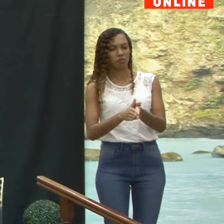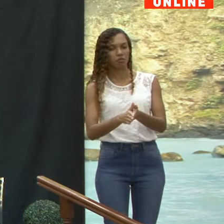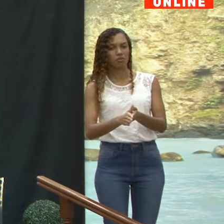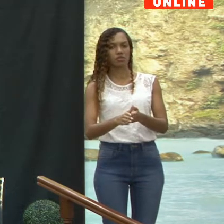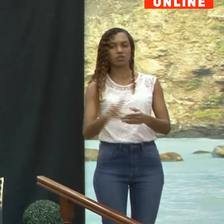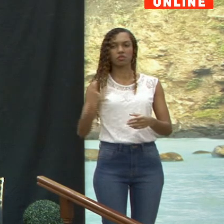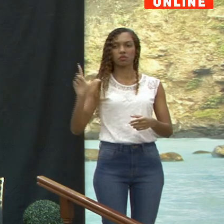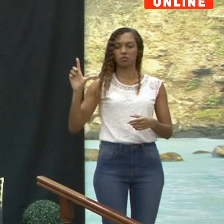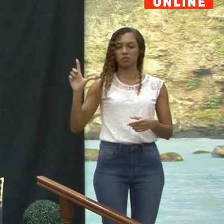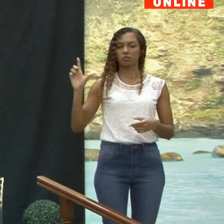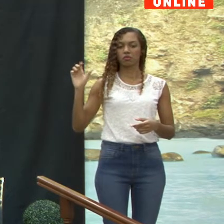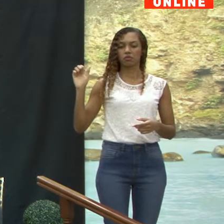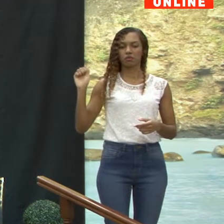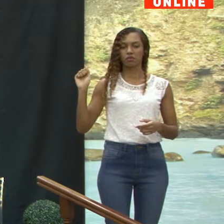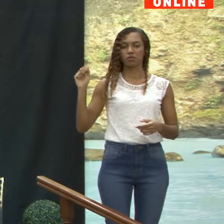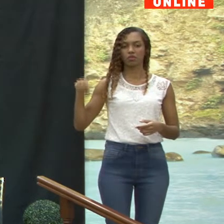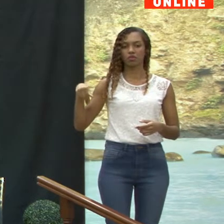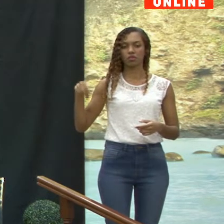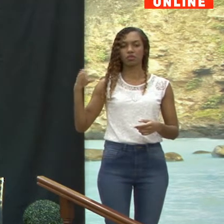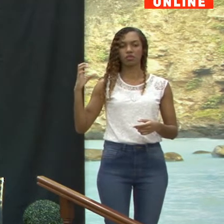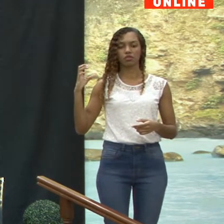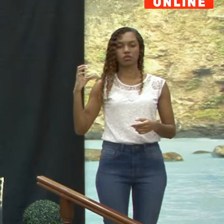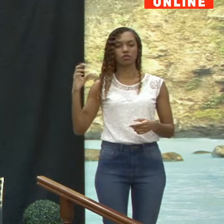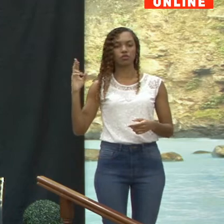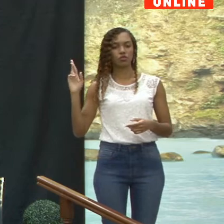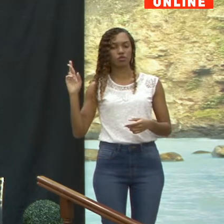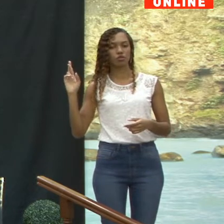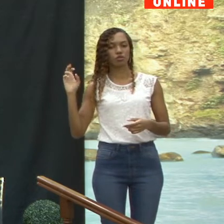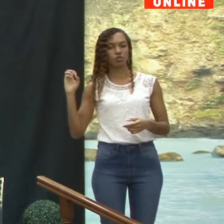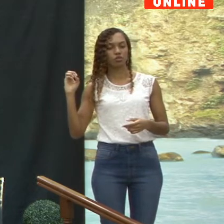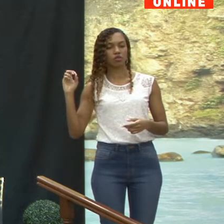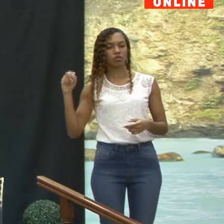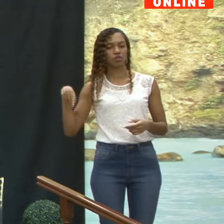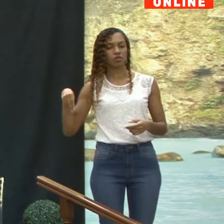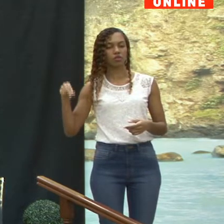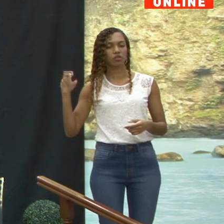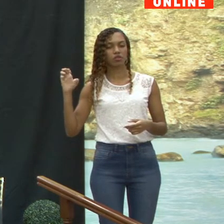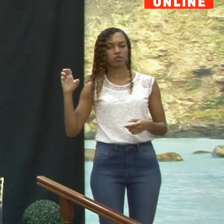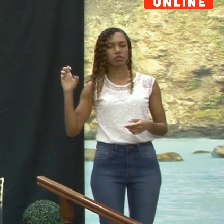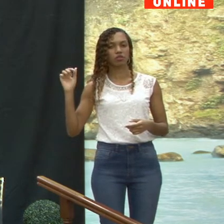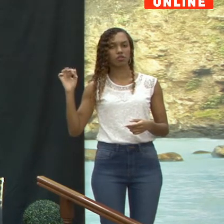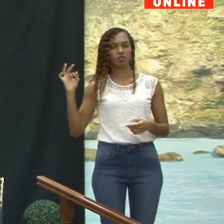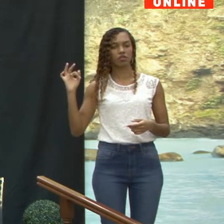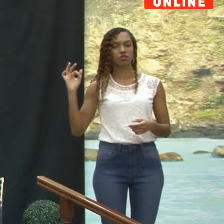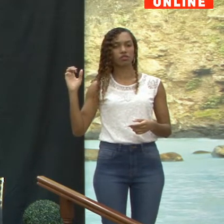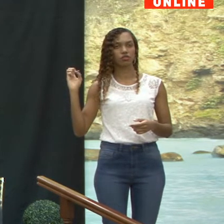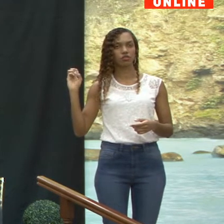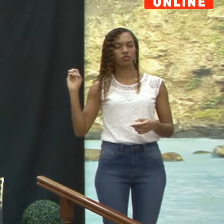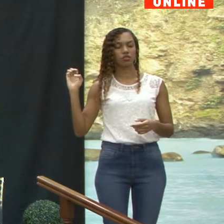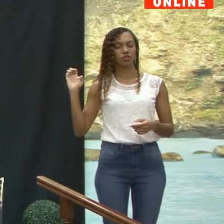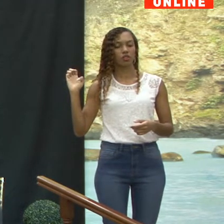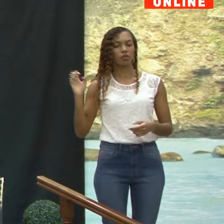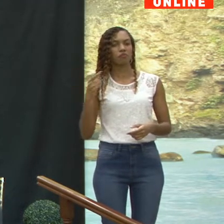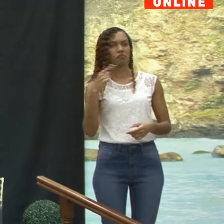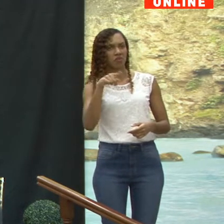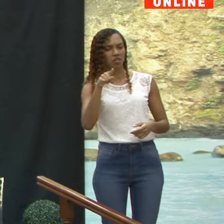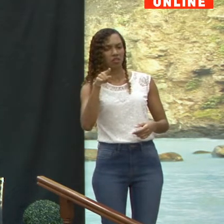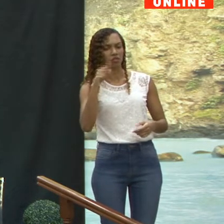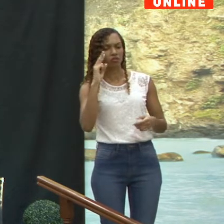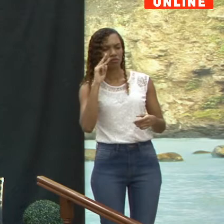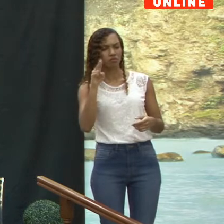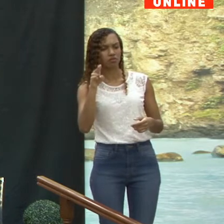vê vários pacotes de biscoito, e lá tinha aquele biscoito especial que ela gostava muito. E